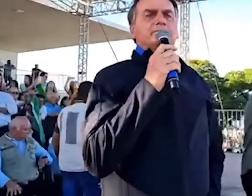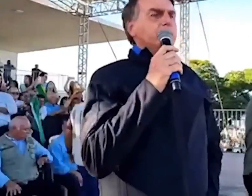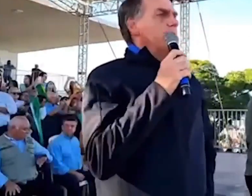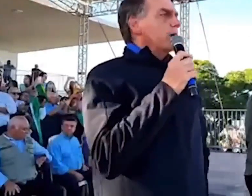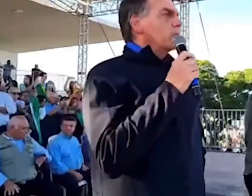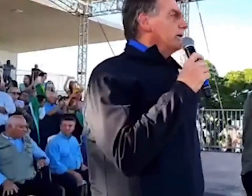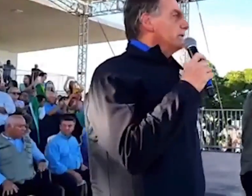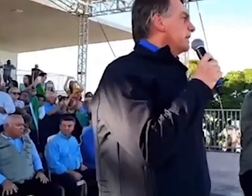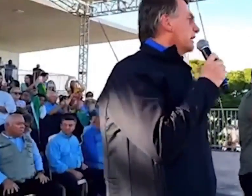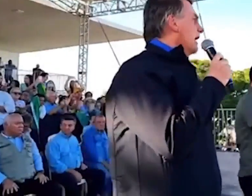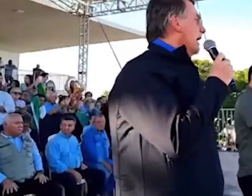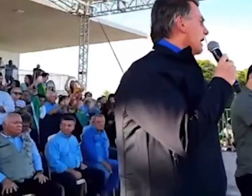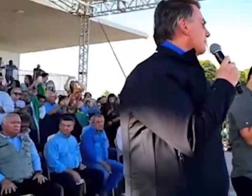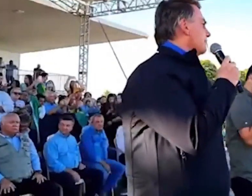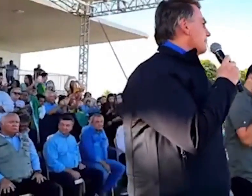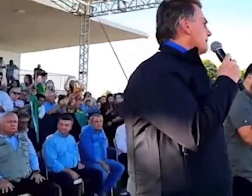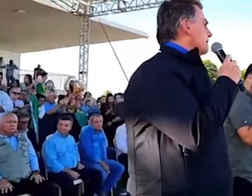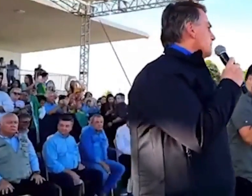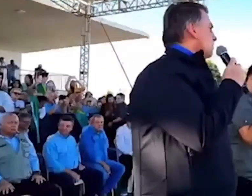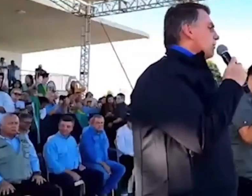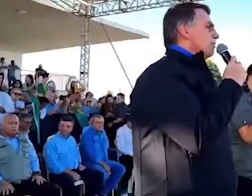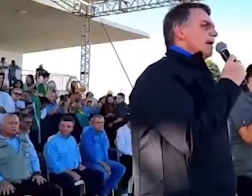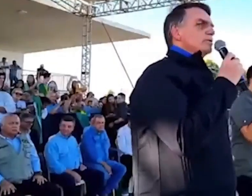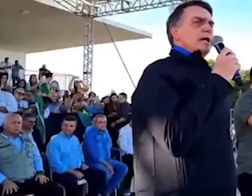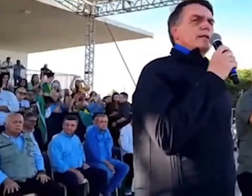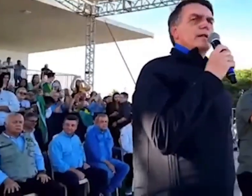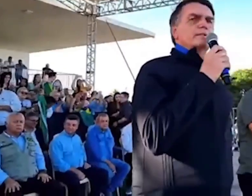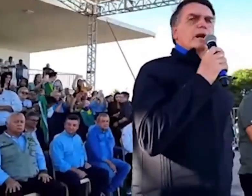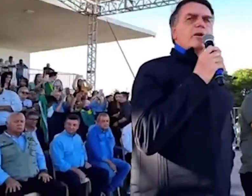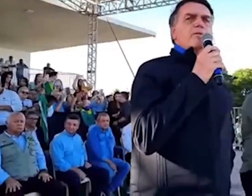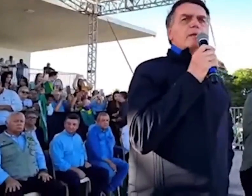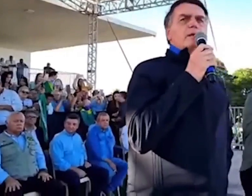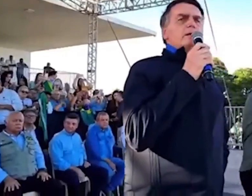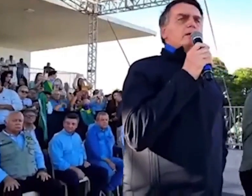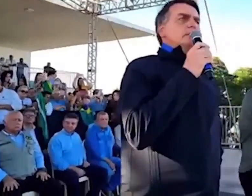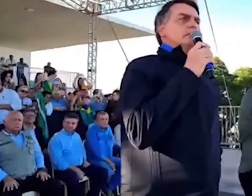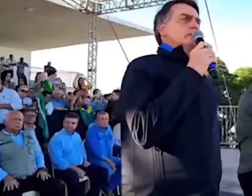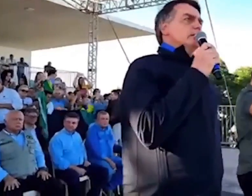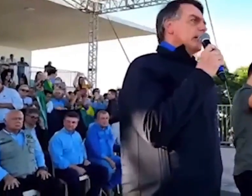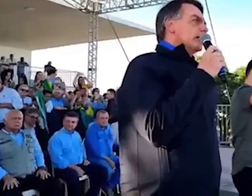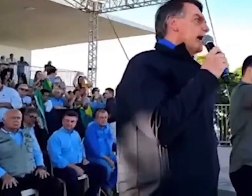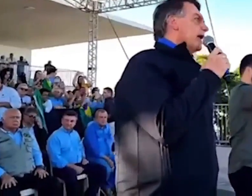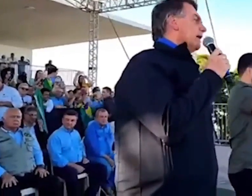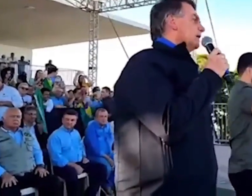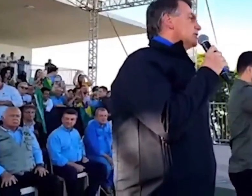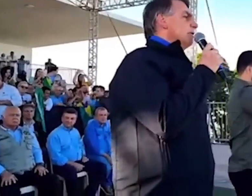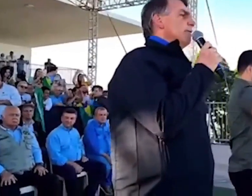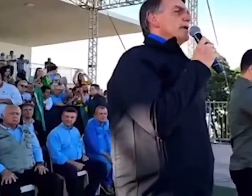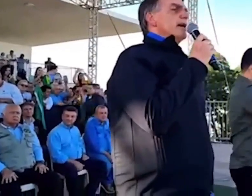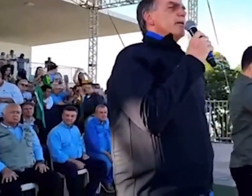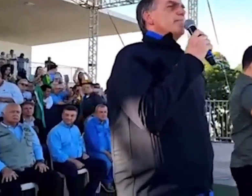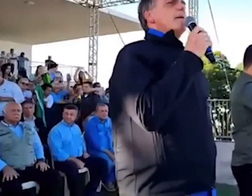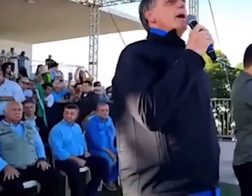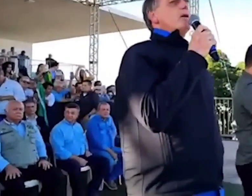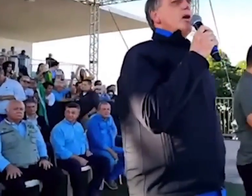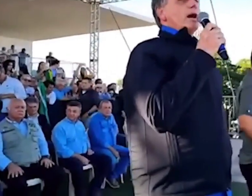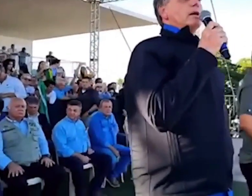quero é quando entregar o comando dessa nação, entregá-la de uma